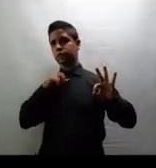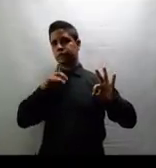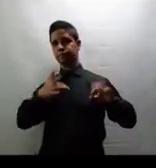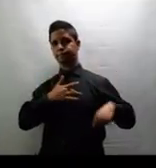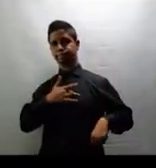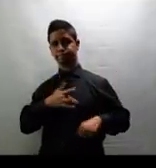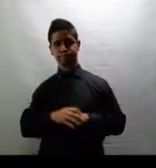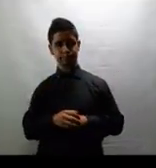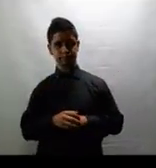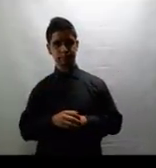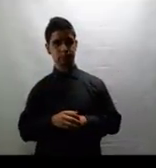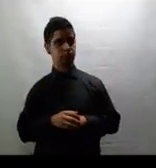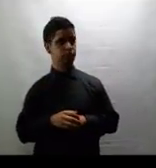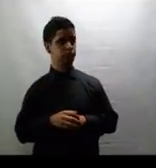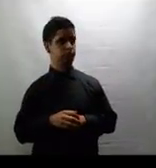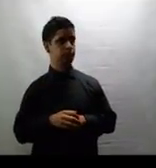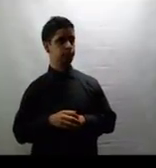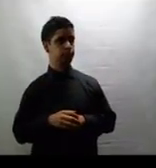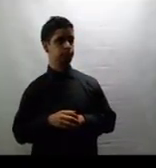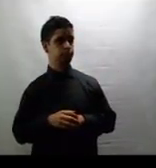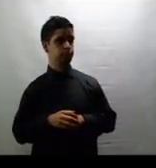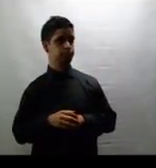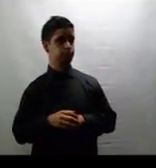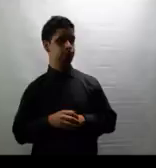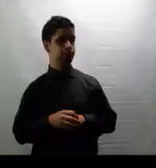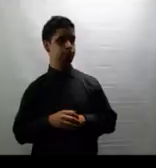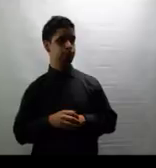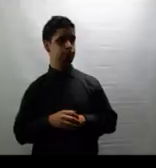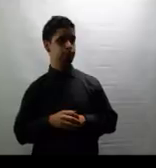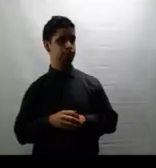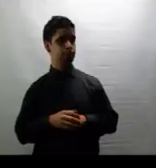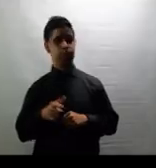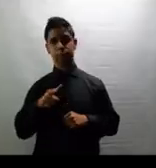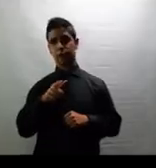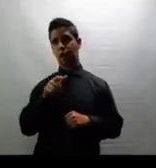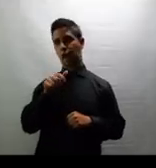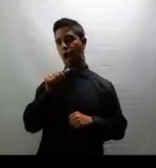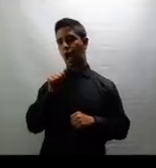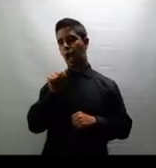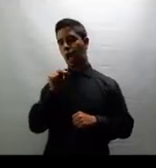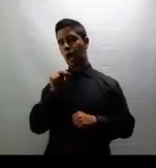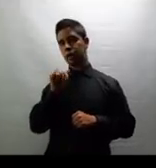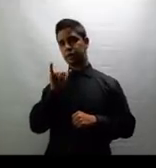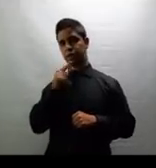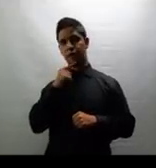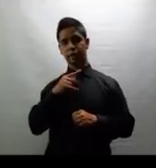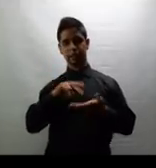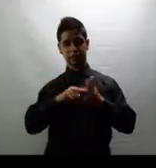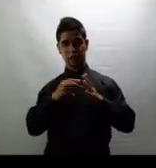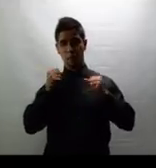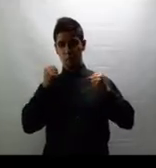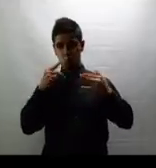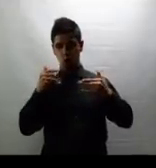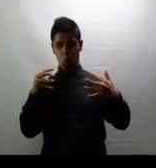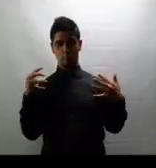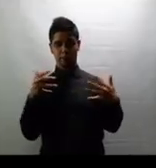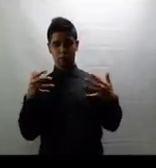es producto de un exceso de miedo al futuro piénsalo